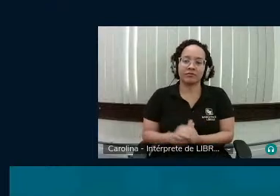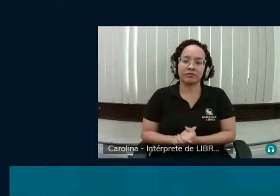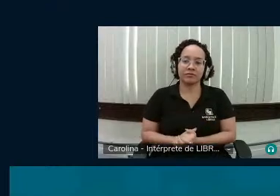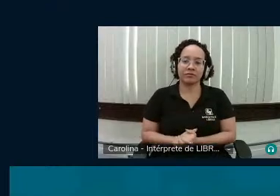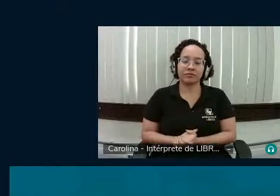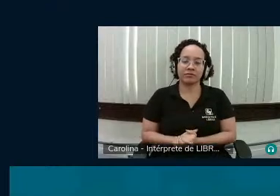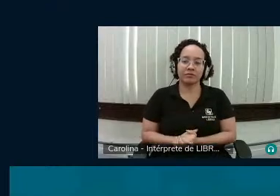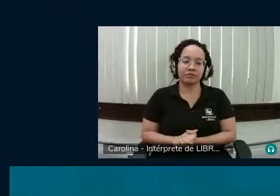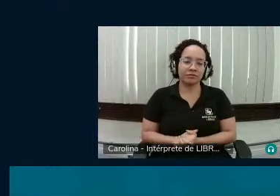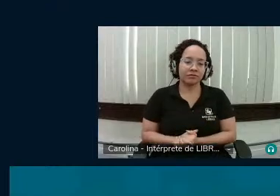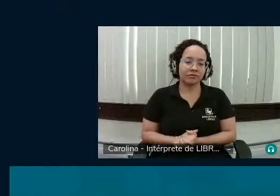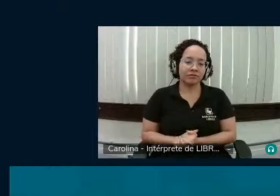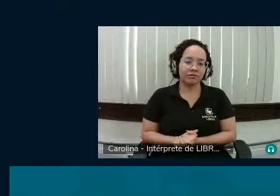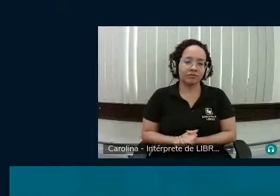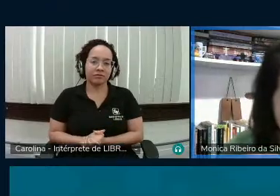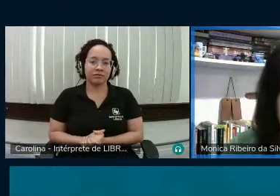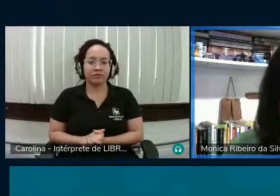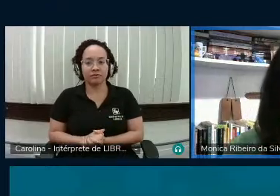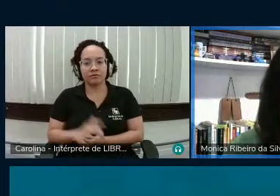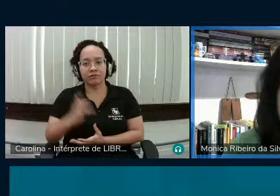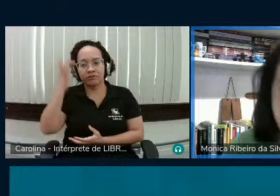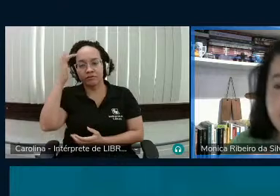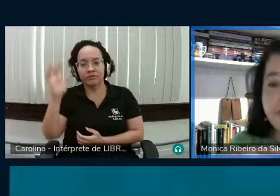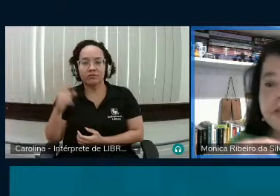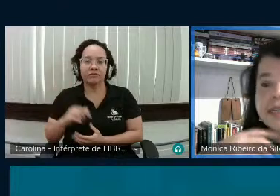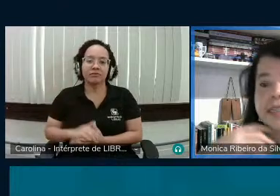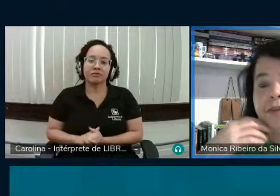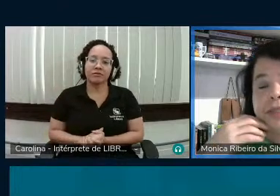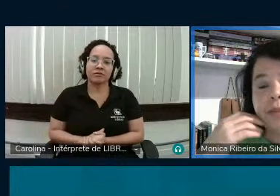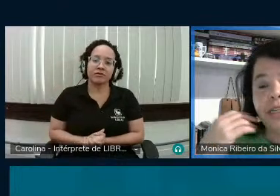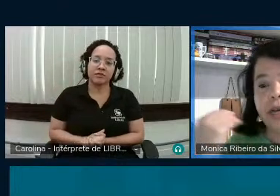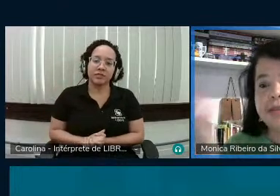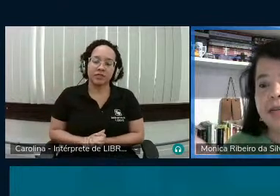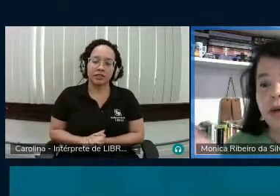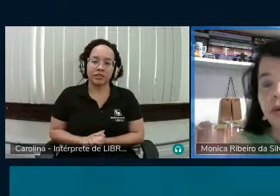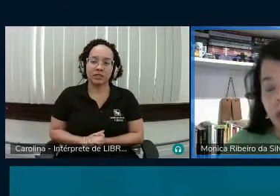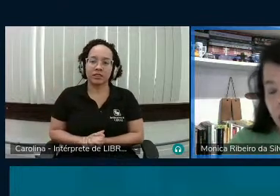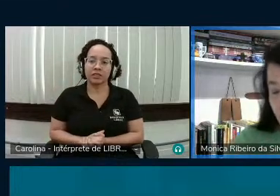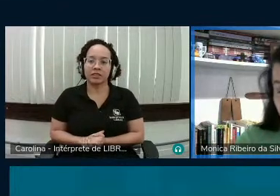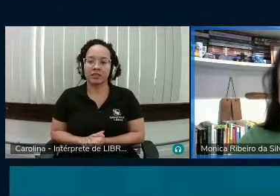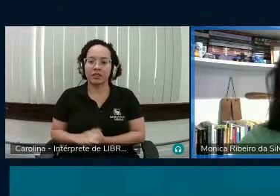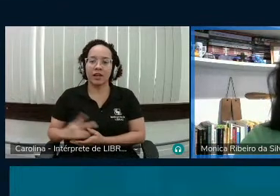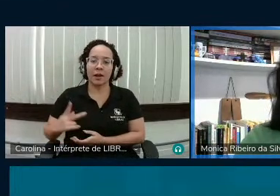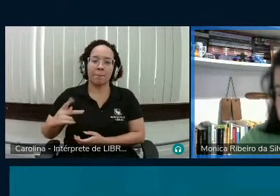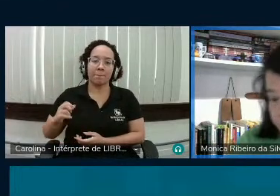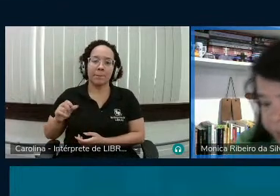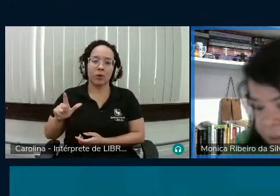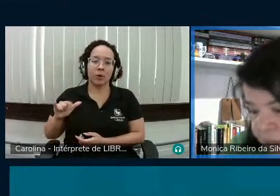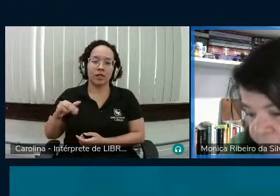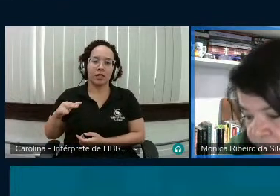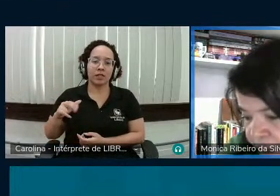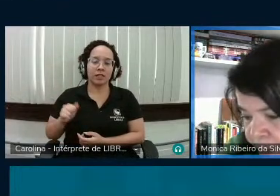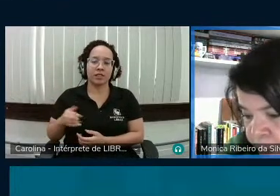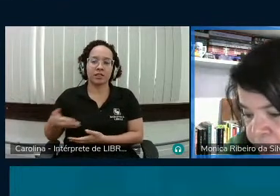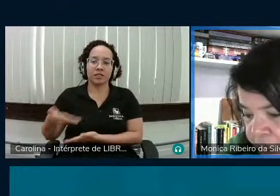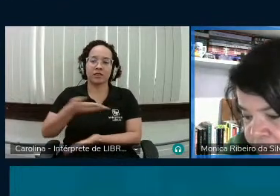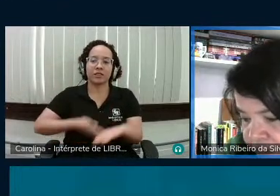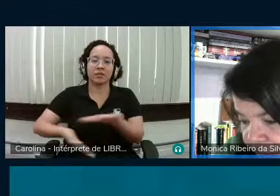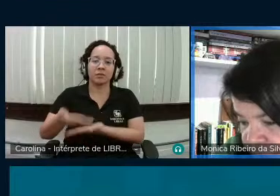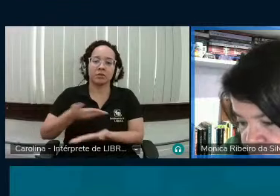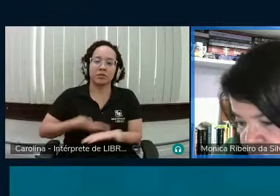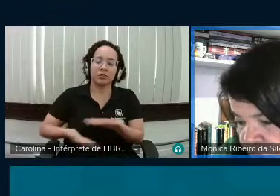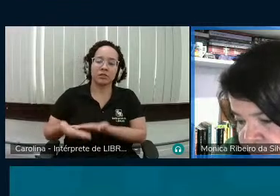saio, eu espero, Juliana, você que está fazendo a mediação, como é que a gente faz, porque,